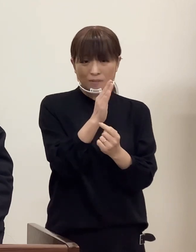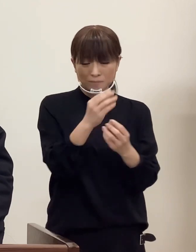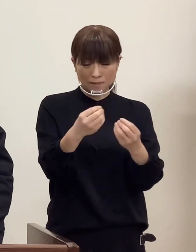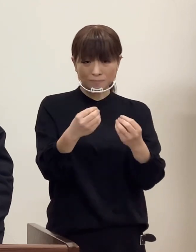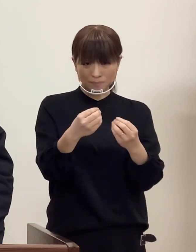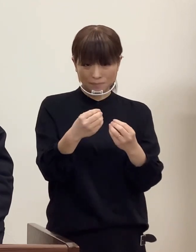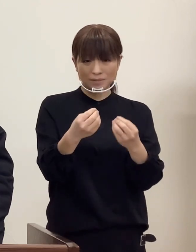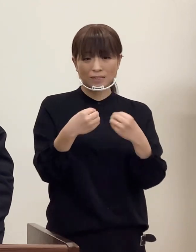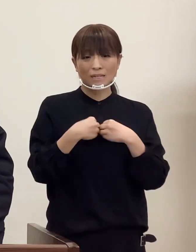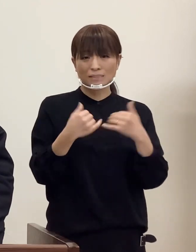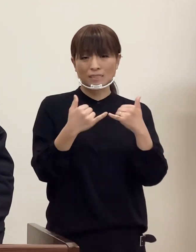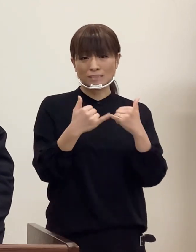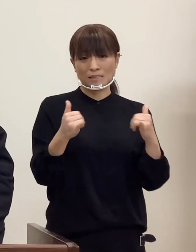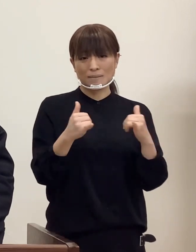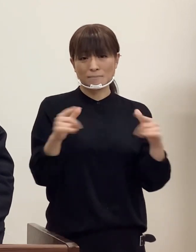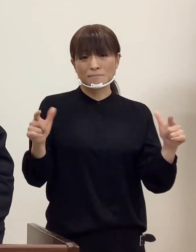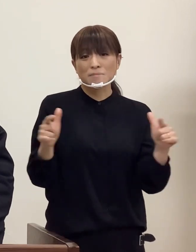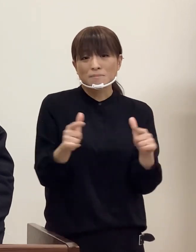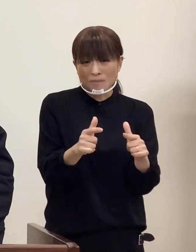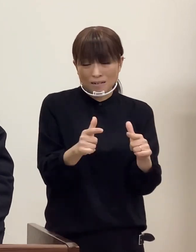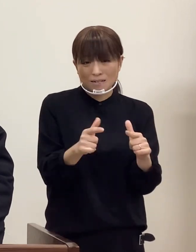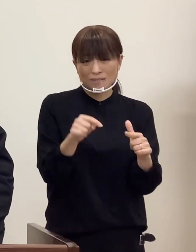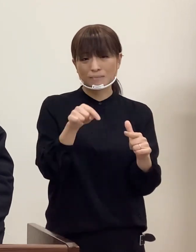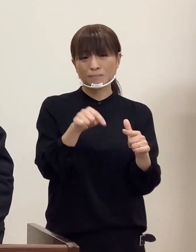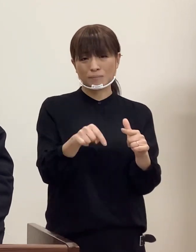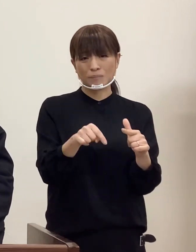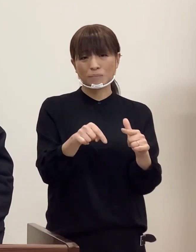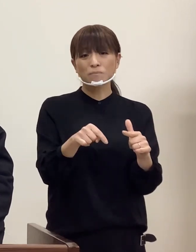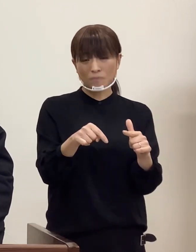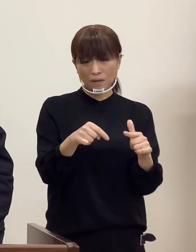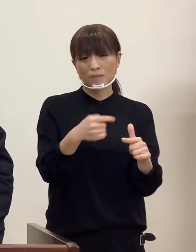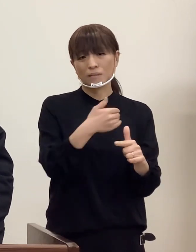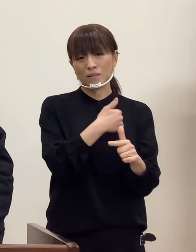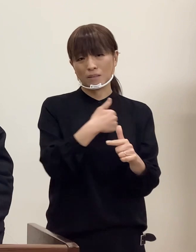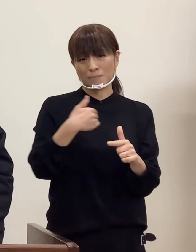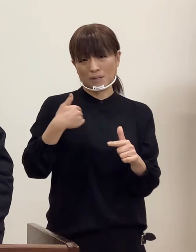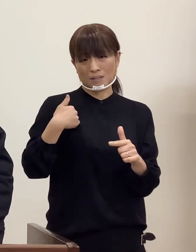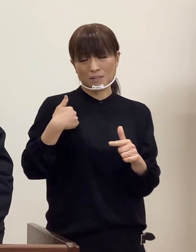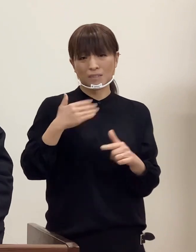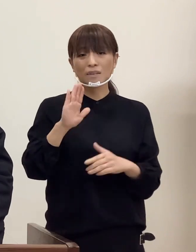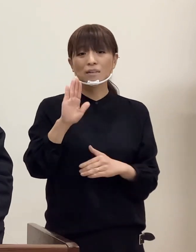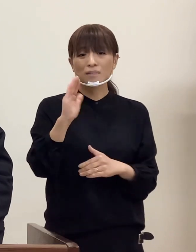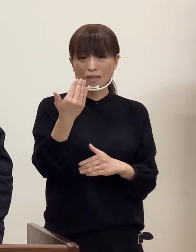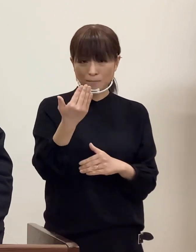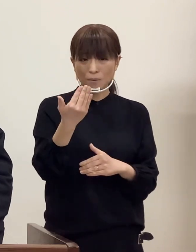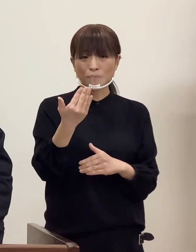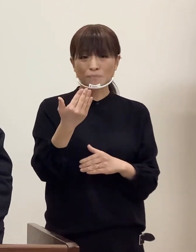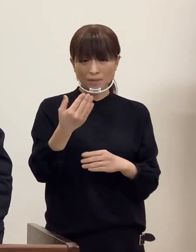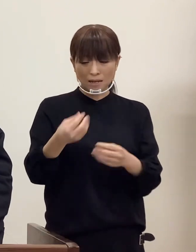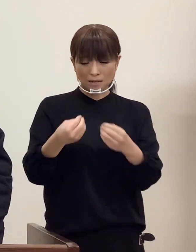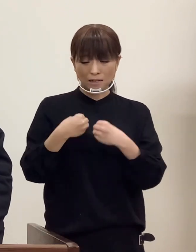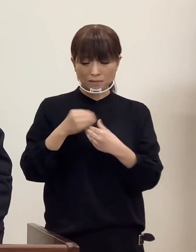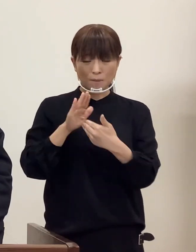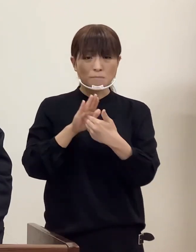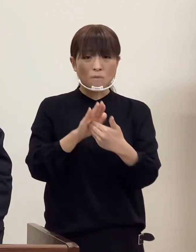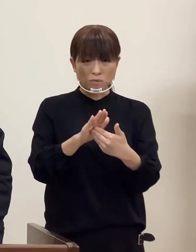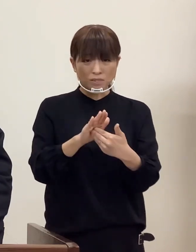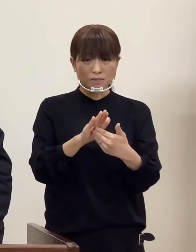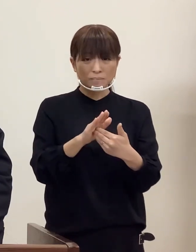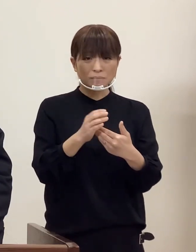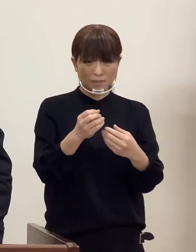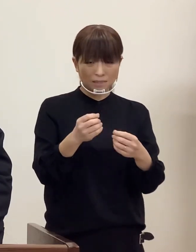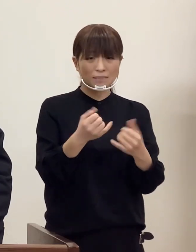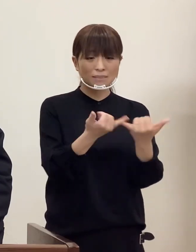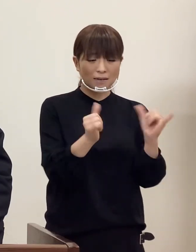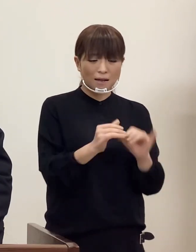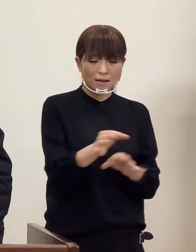そしてまたニューノーマルにより感染を大幅に抑制できましたが、感染拡大防止と社会